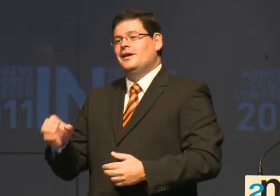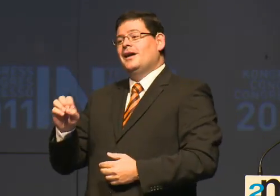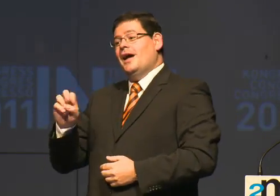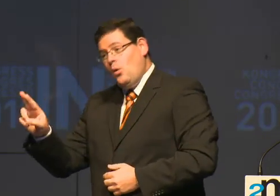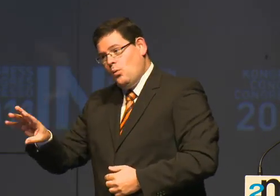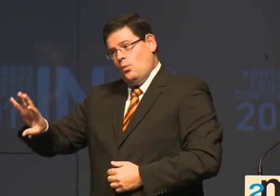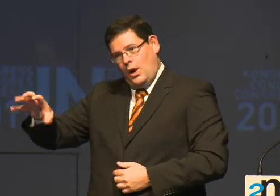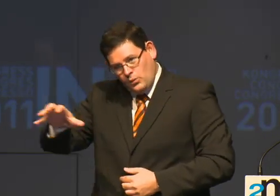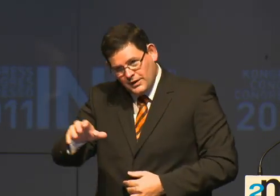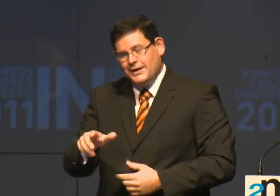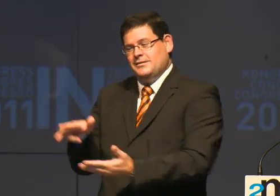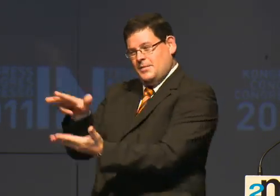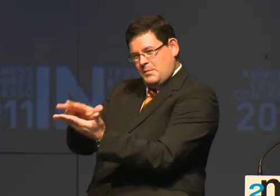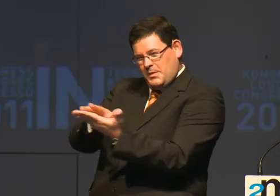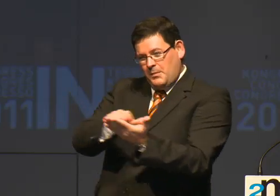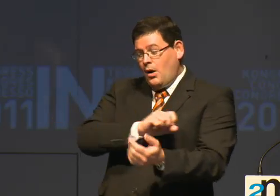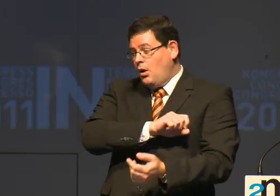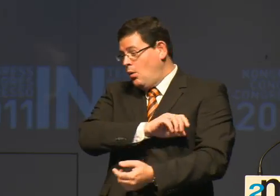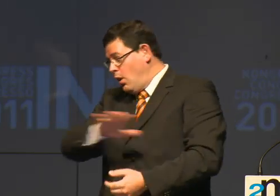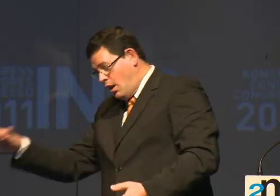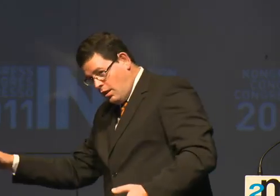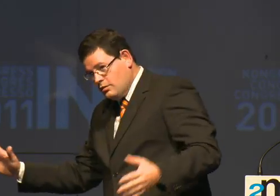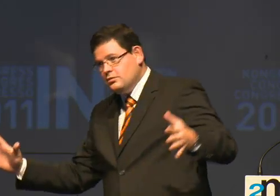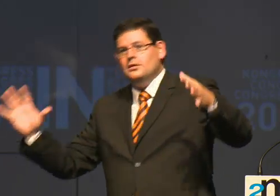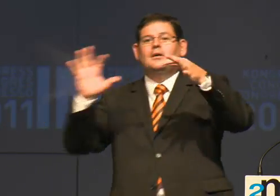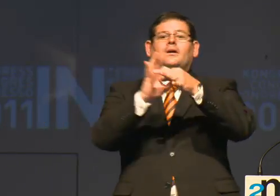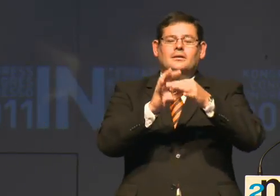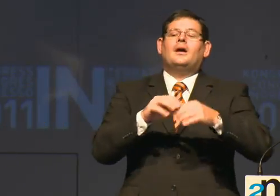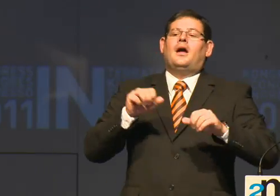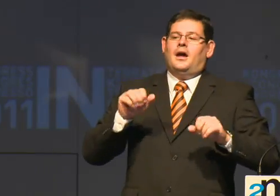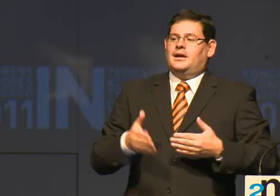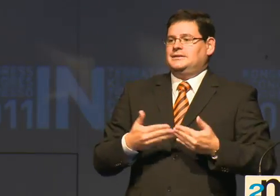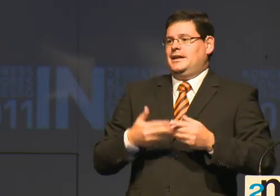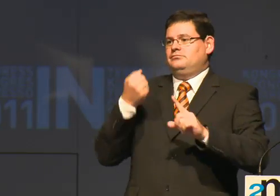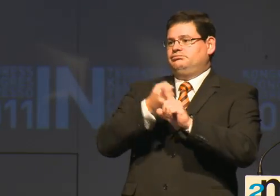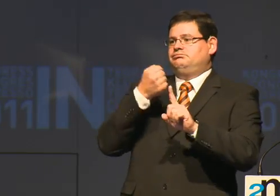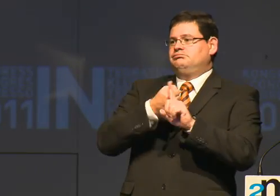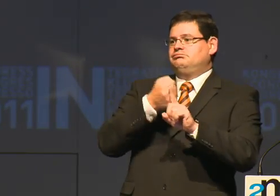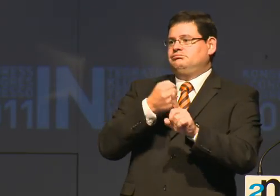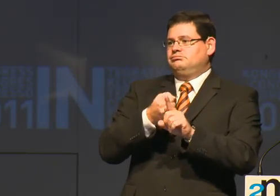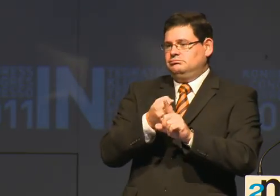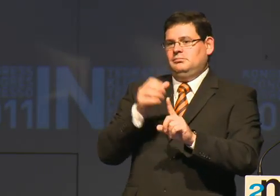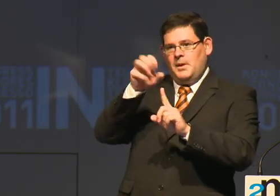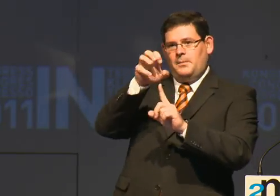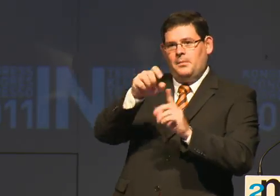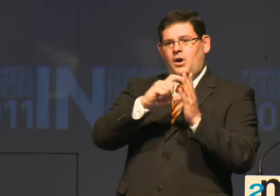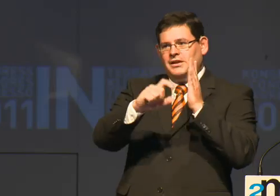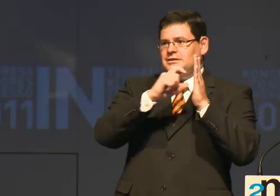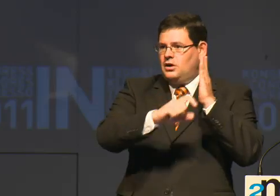Dans l'Union européenne, on essaye, dans chaque pays membre en Europe, qu'on puisse vraiment suivre cette convention et que